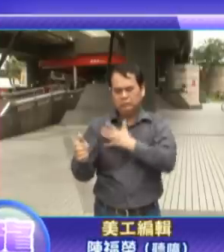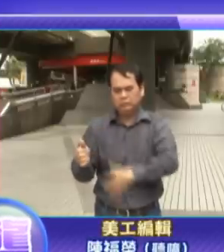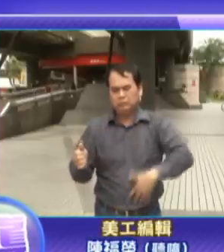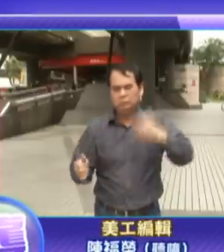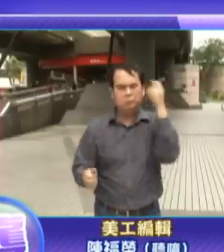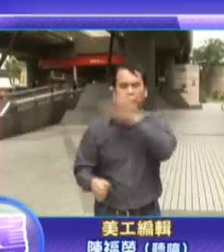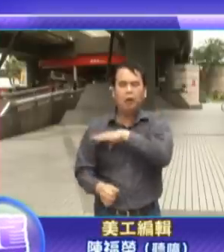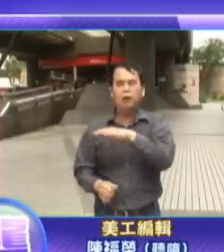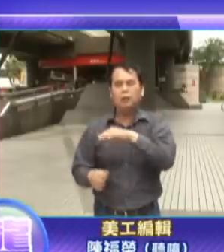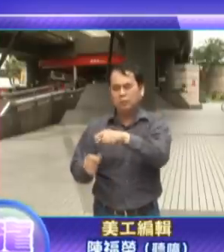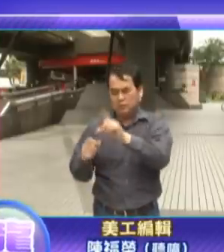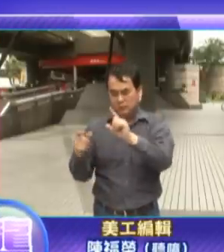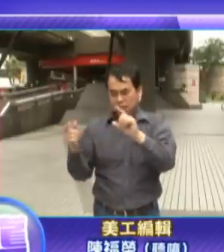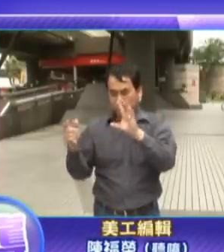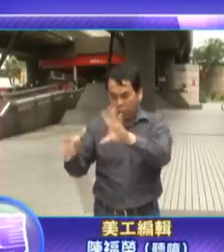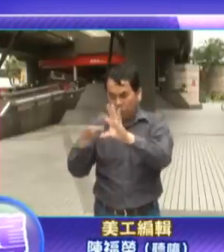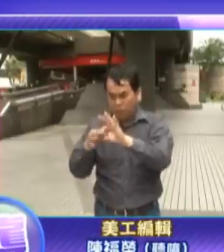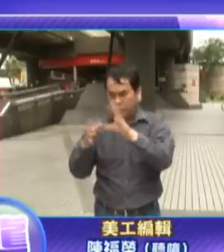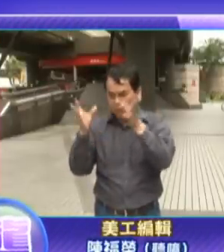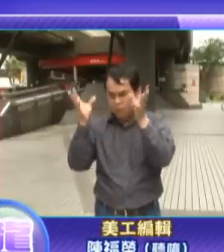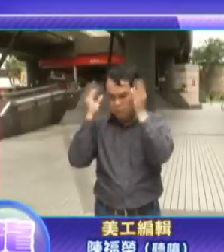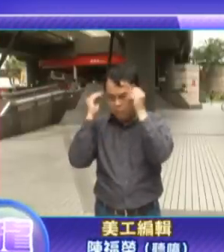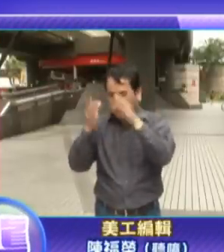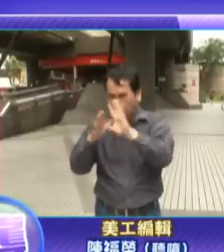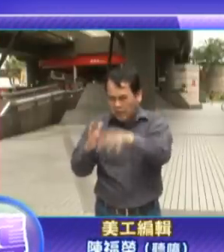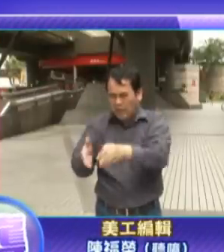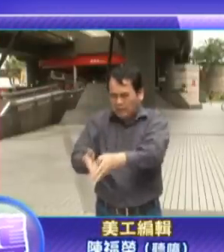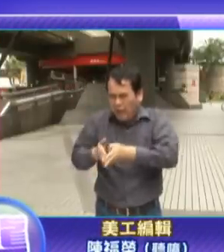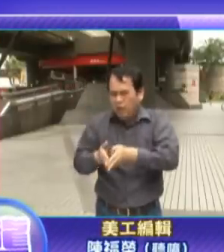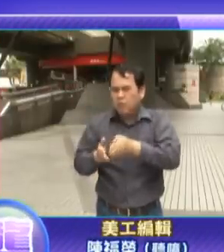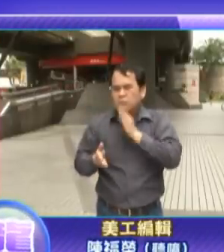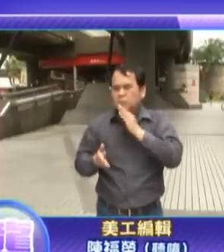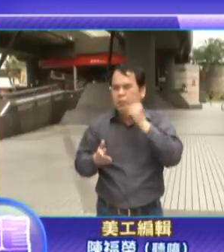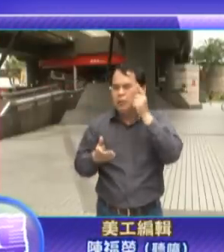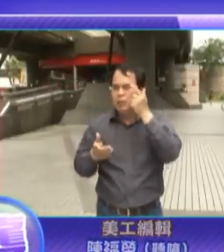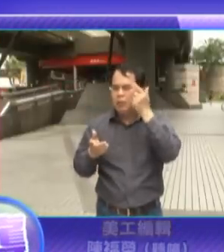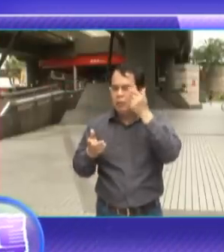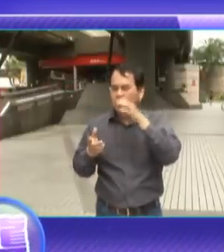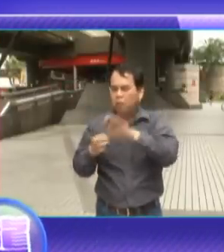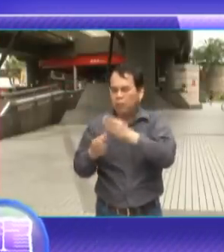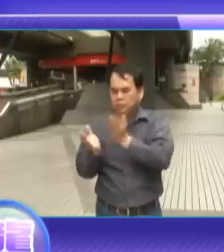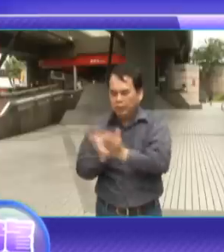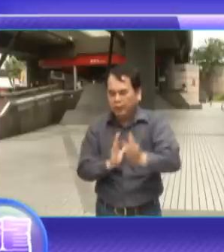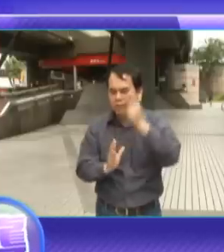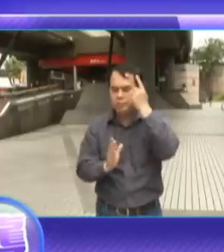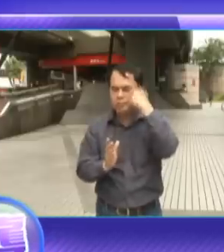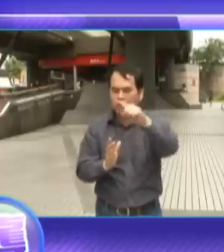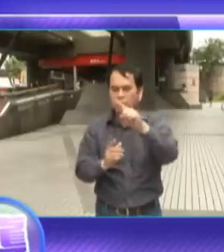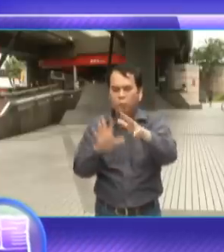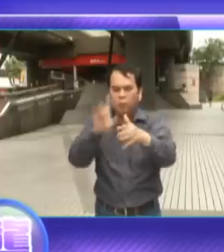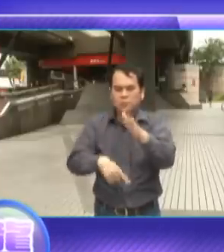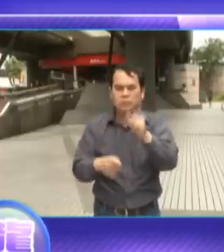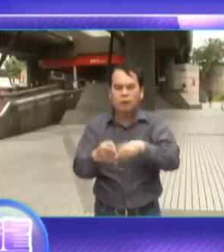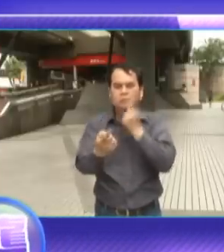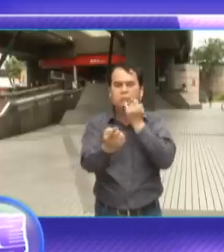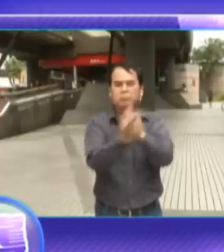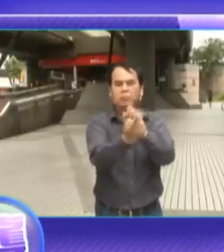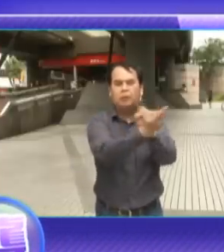其实这对身体很不好，但是孩子说他要知道最新的讯息，要做好准备，隔天呢跟同